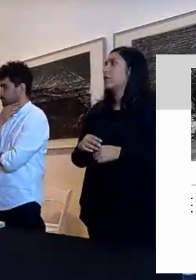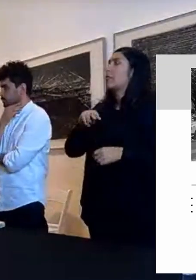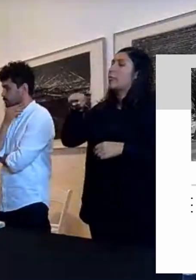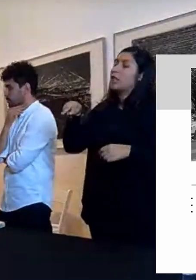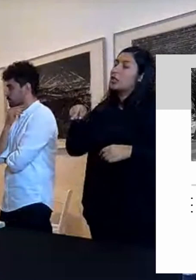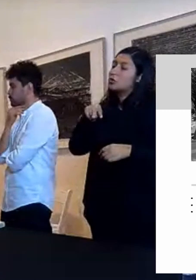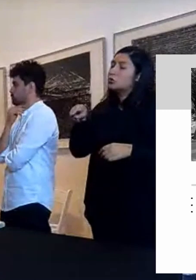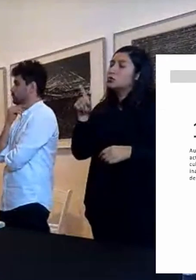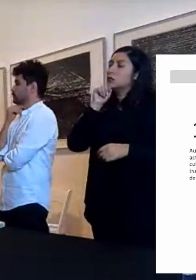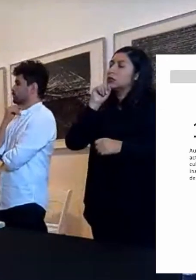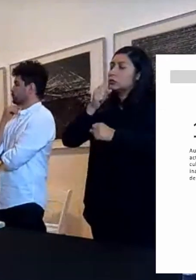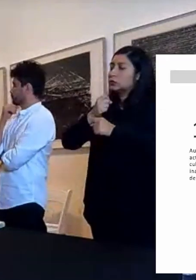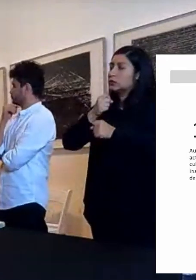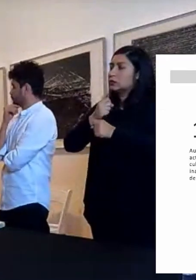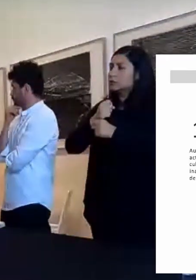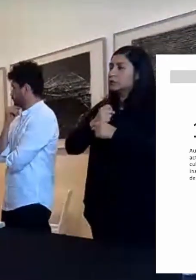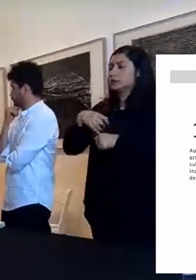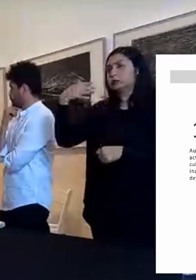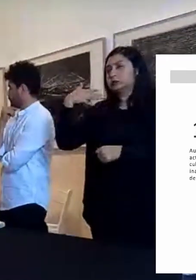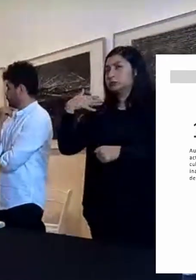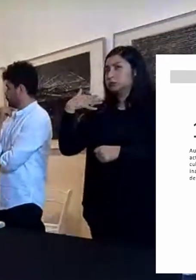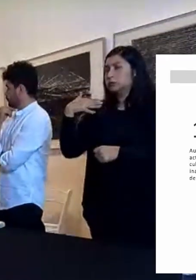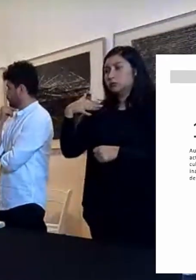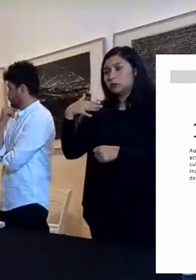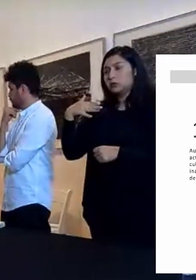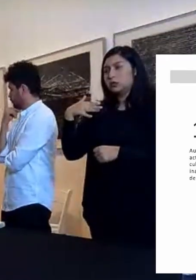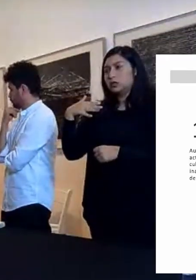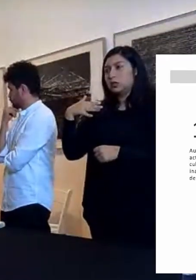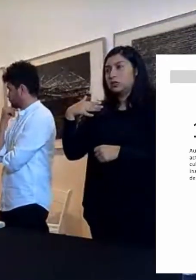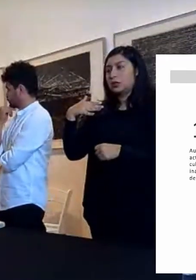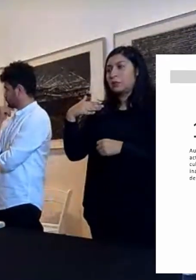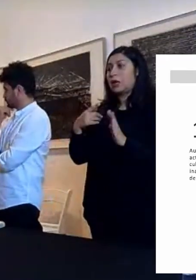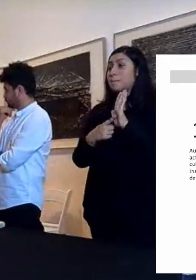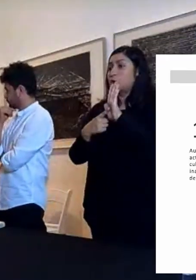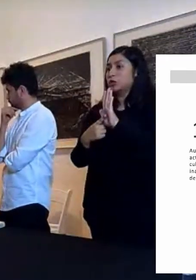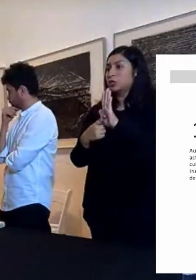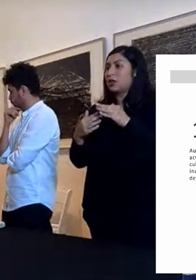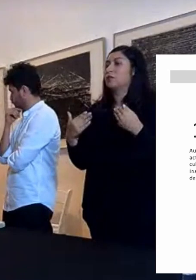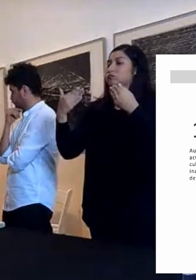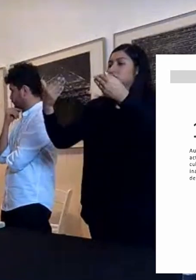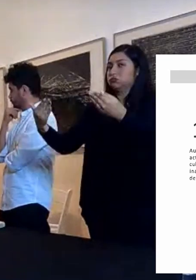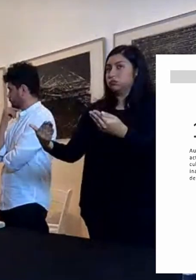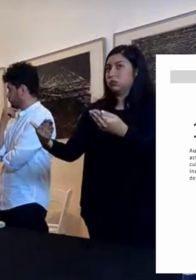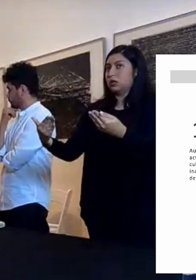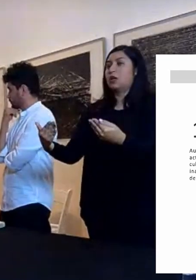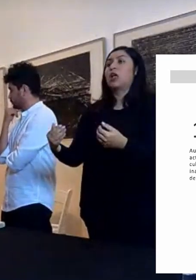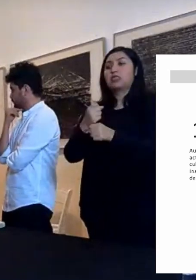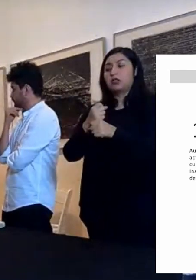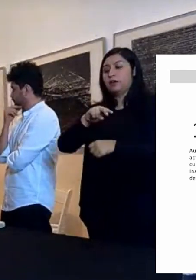manera hemos tenido como un trabajo súper importante en relación a exteriorizar lo que